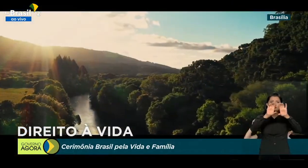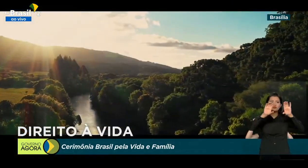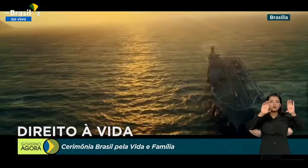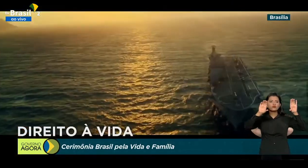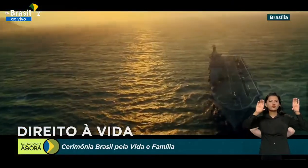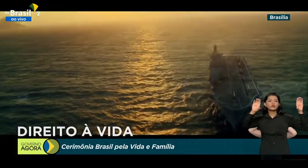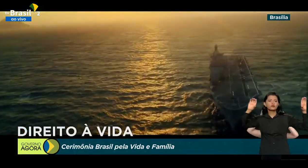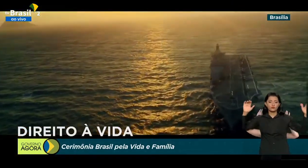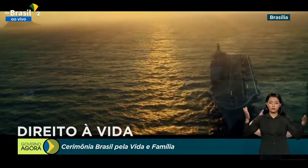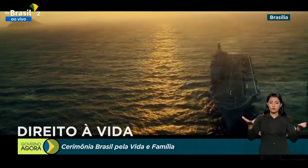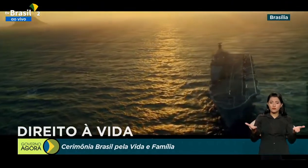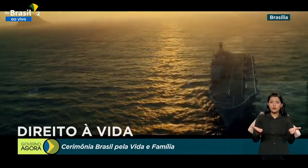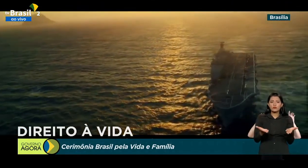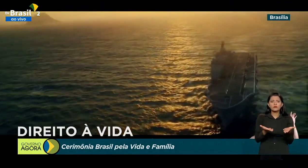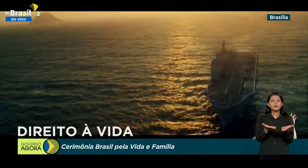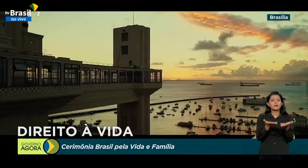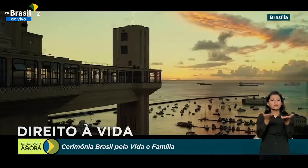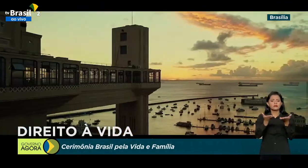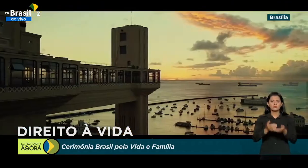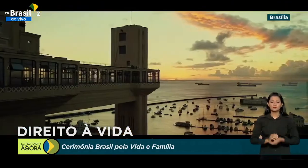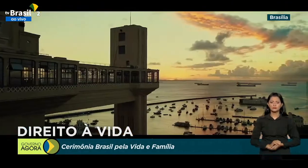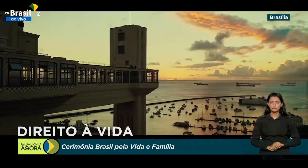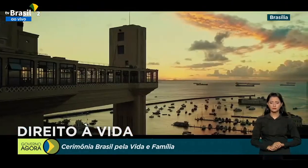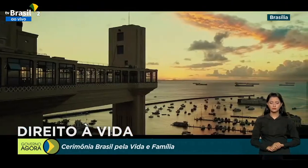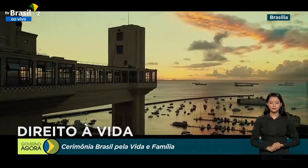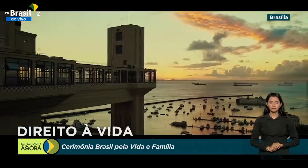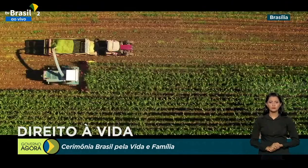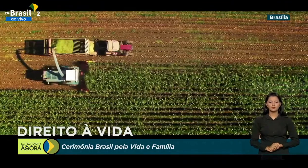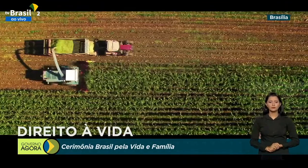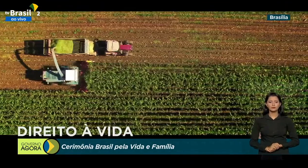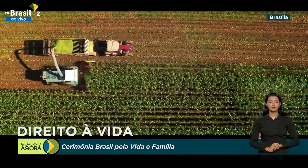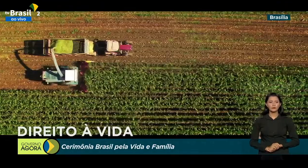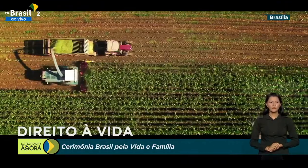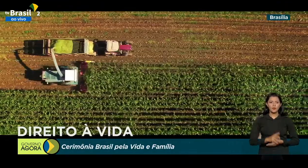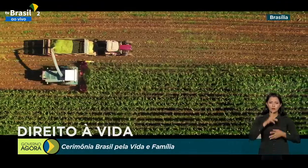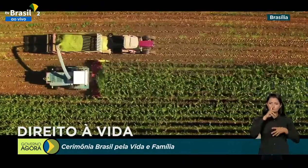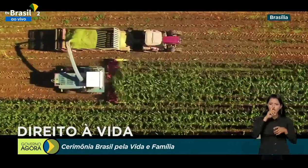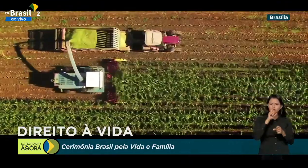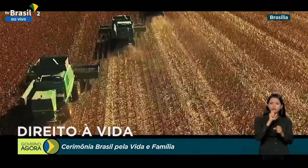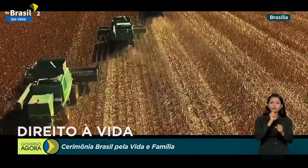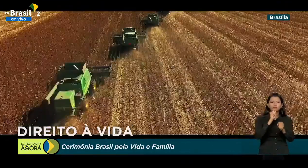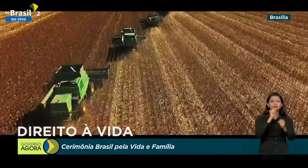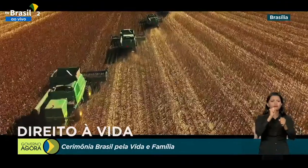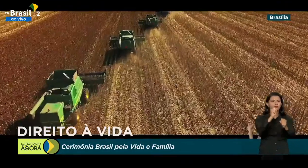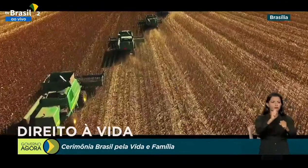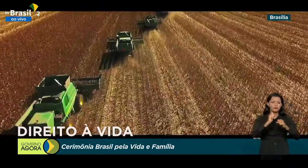brilhou no céu da boca E aí